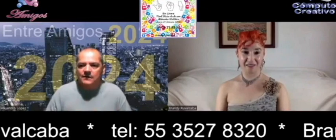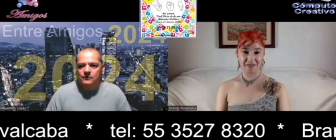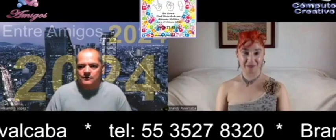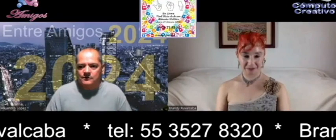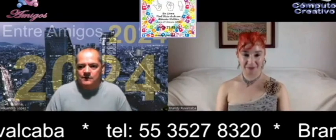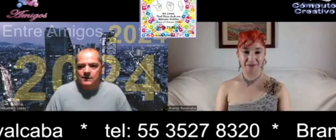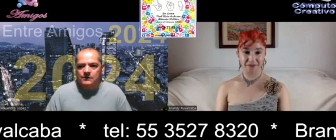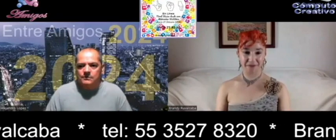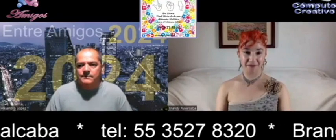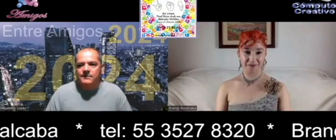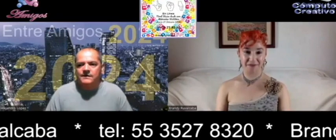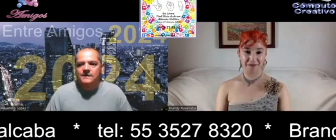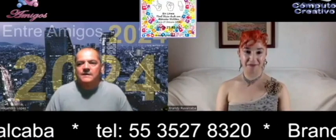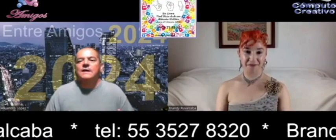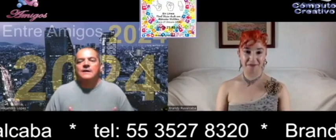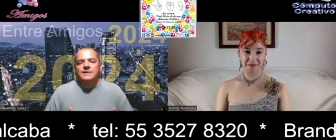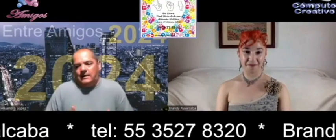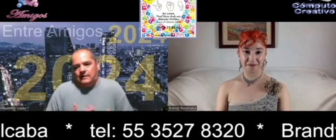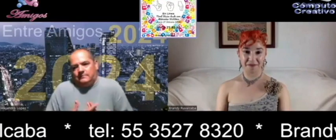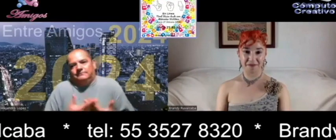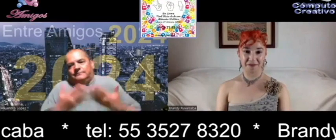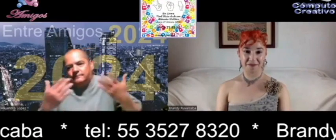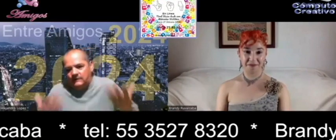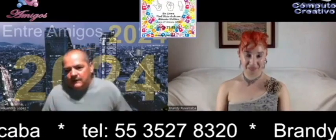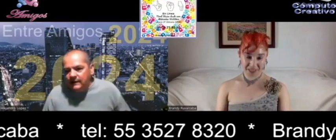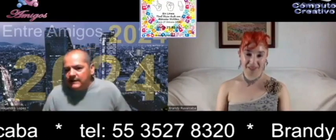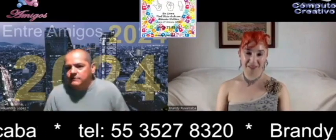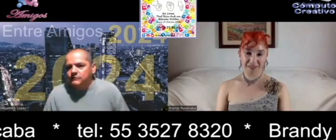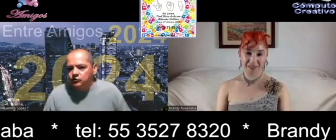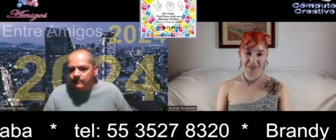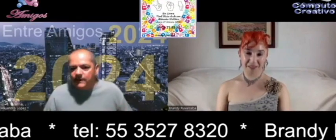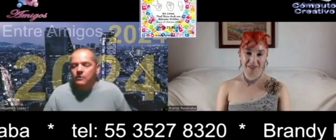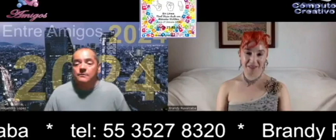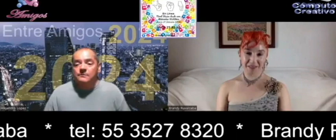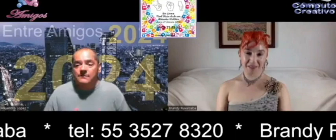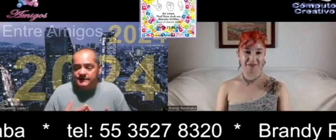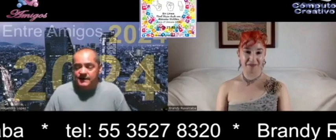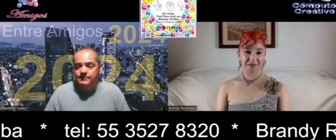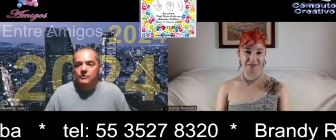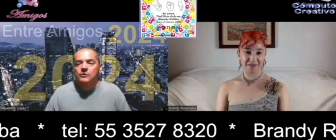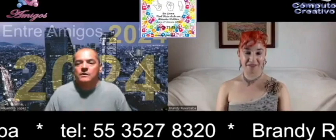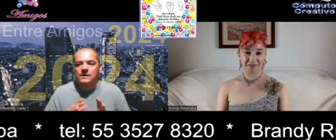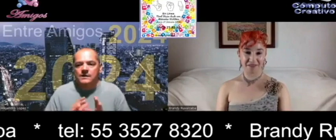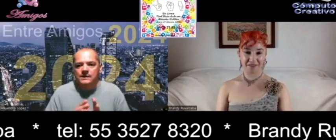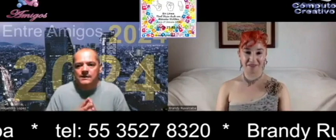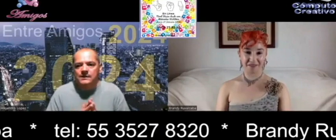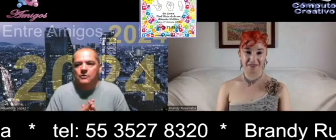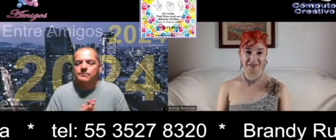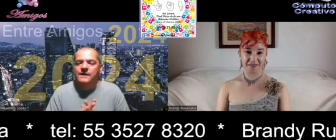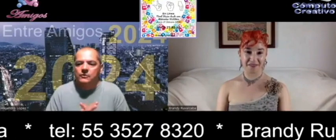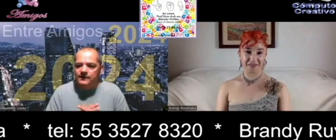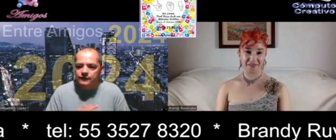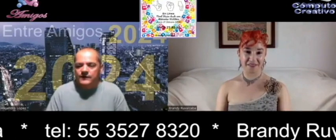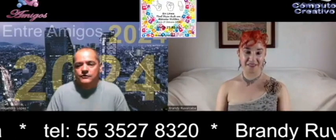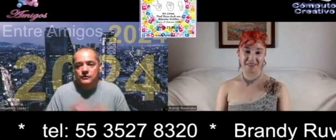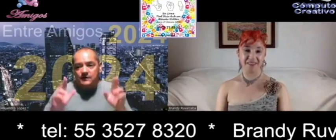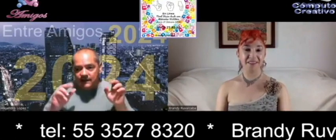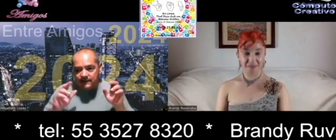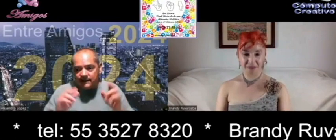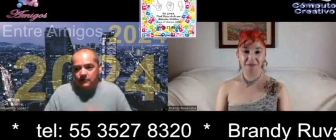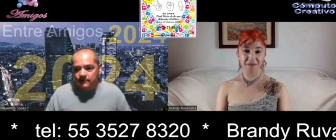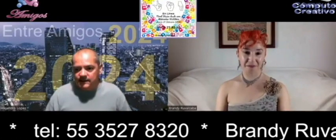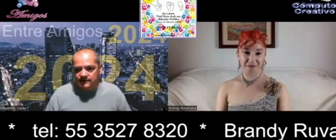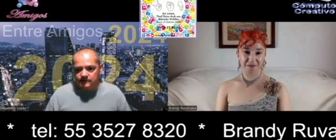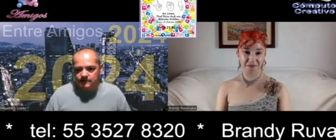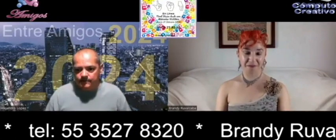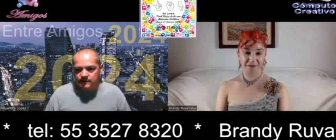en el nado y obviamente nadas mucho mejor, más rápido y con menor esfuerzo,